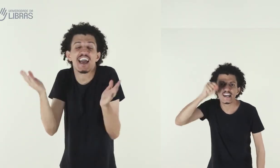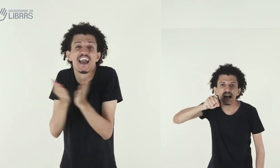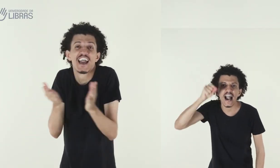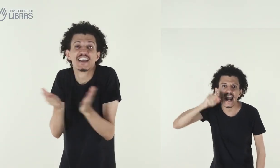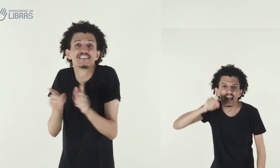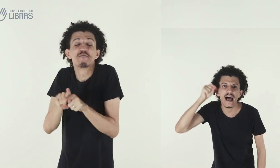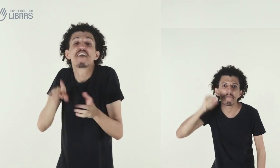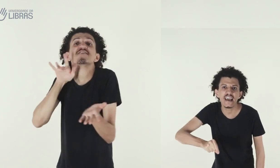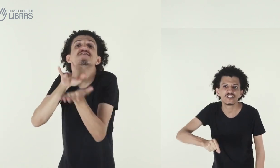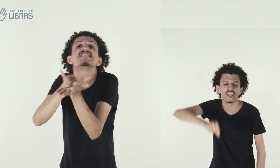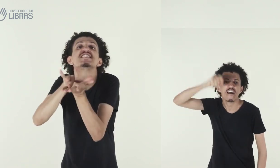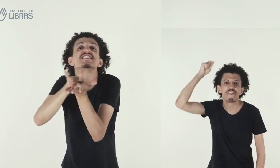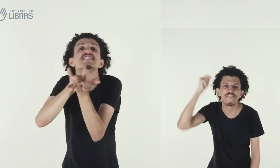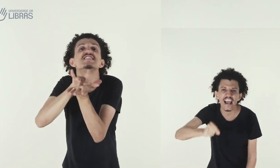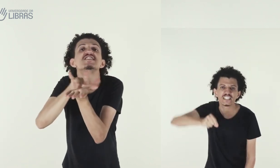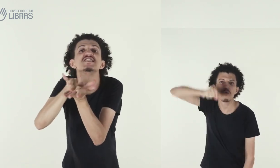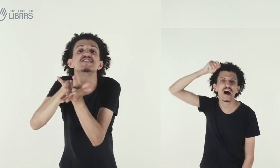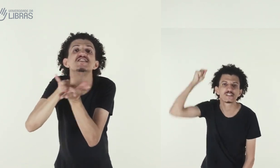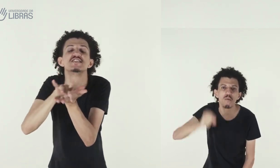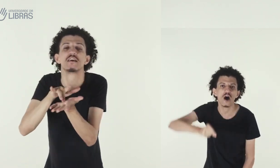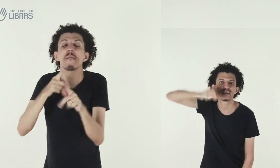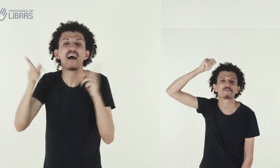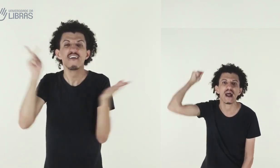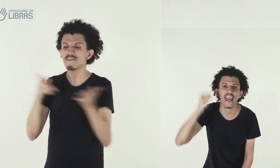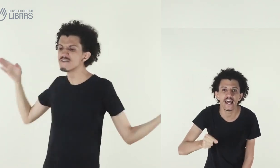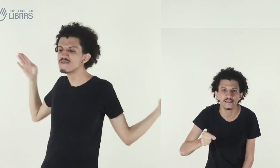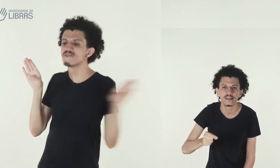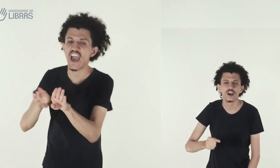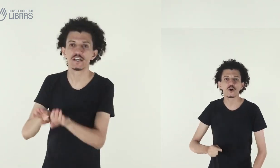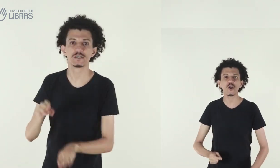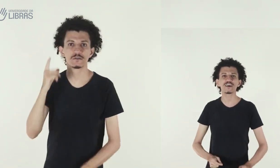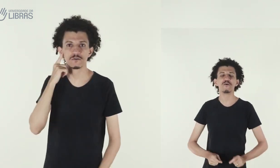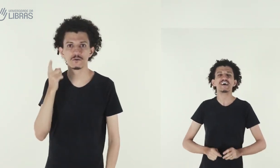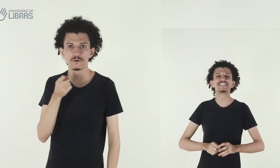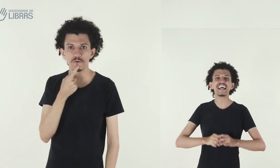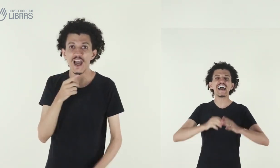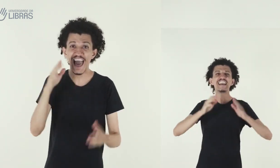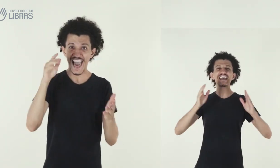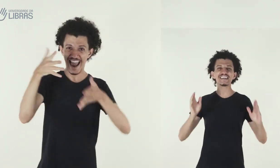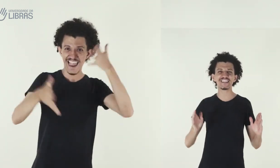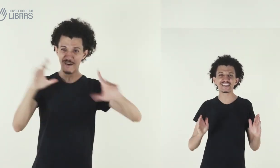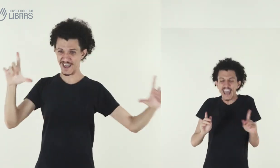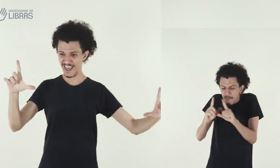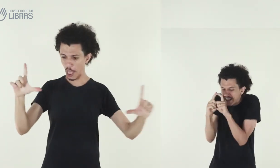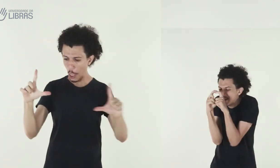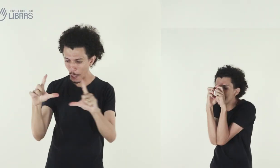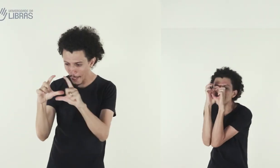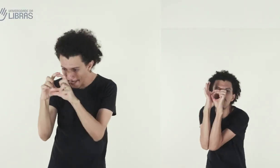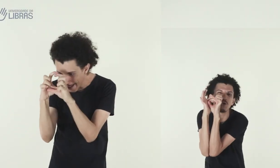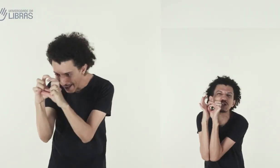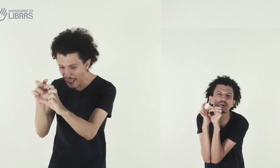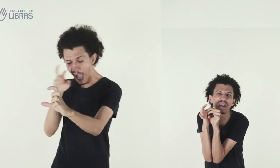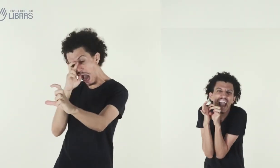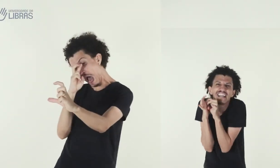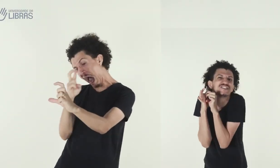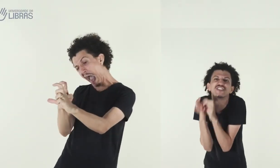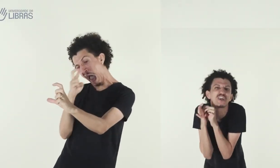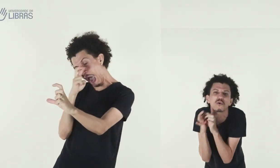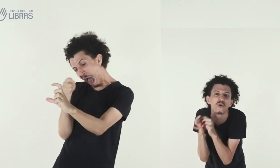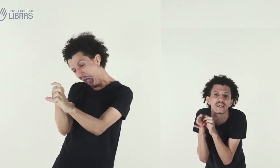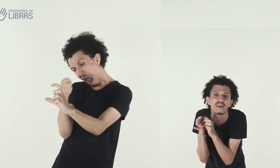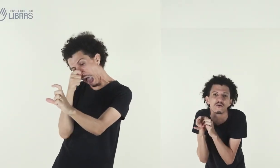e escancaradamente fecham as portas para eles. Colocam janelinhas de intérprete minúsculo,